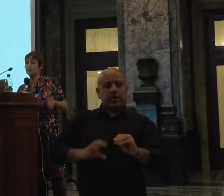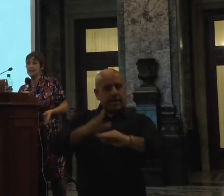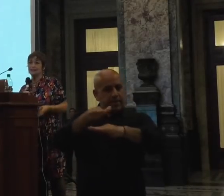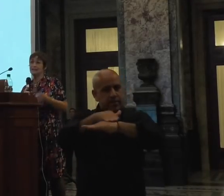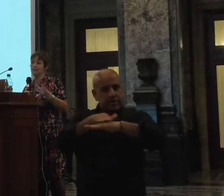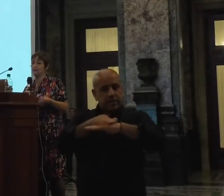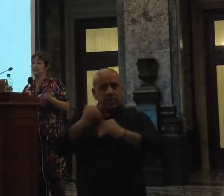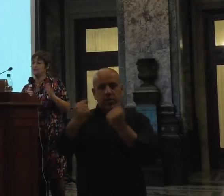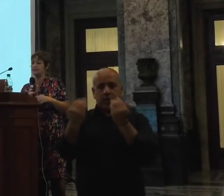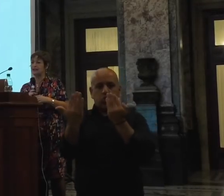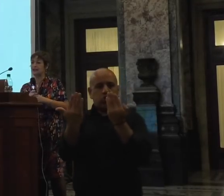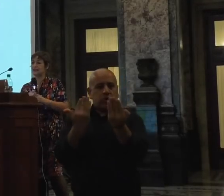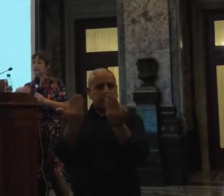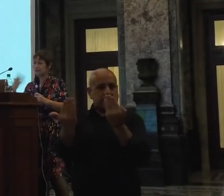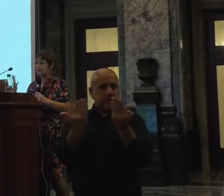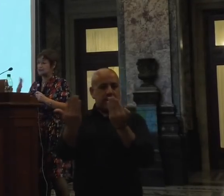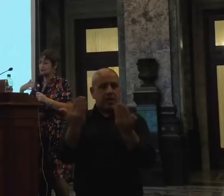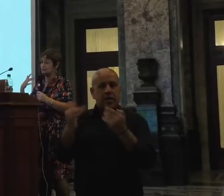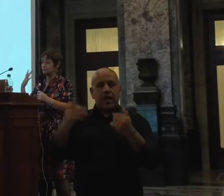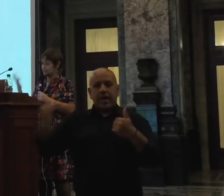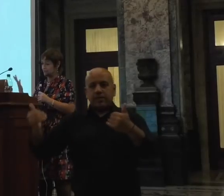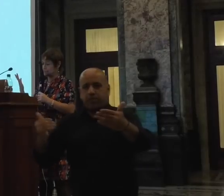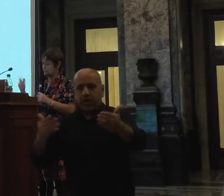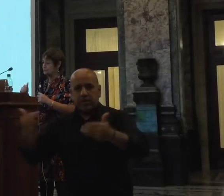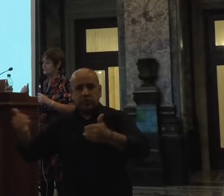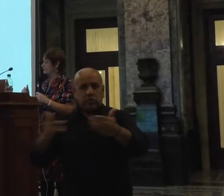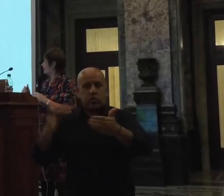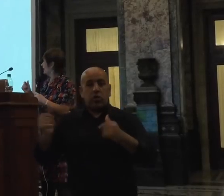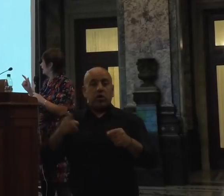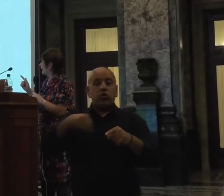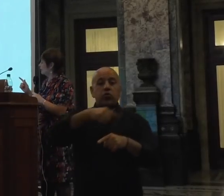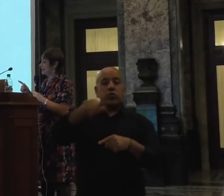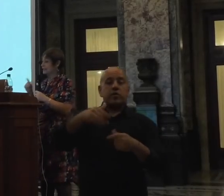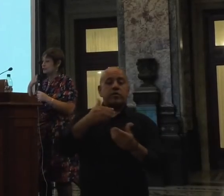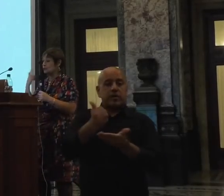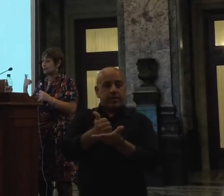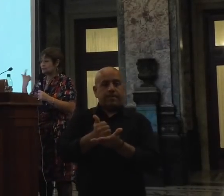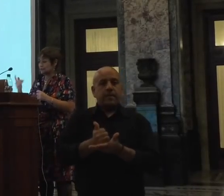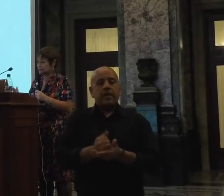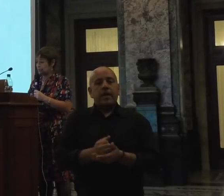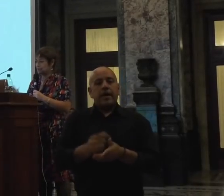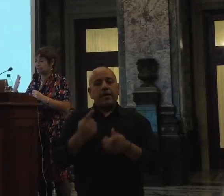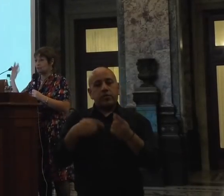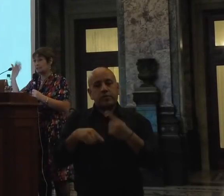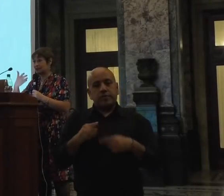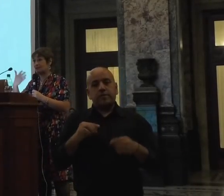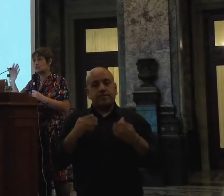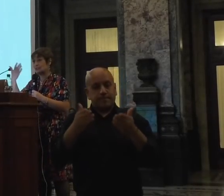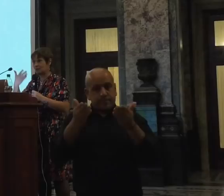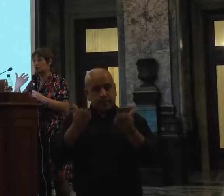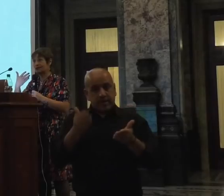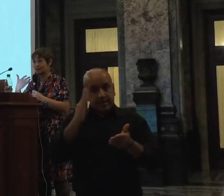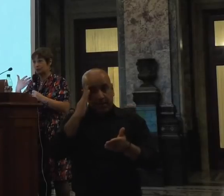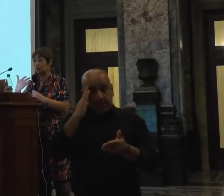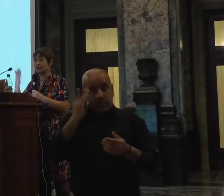como contraste, frecuencia espacial, orientación y fase. Ahora, tomando ventaja de esto, de que sabemos